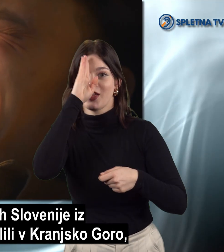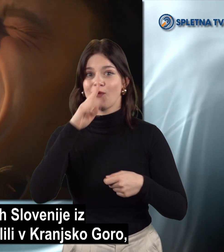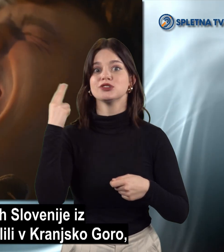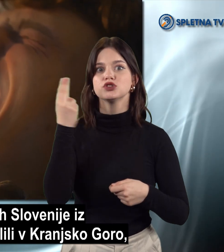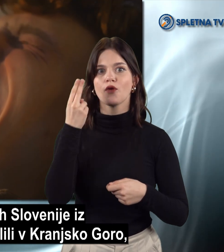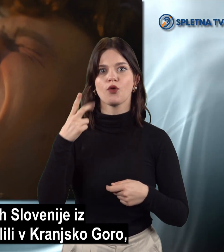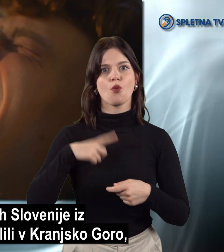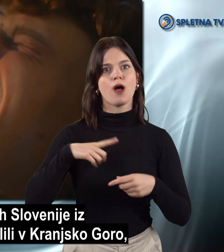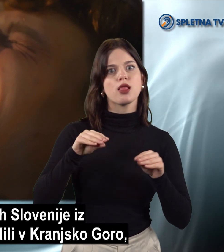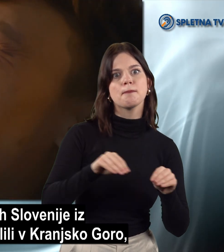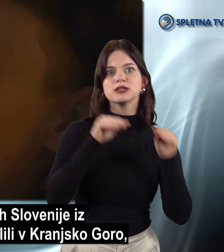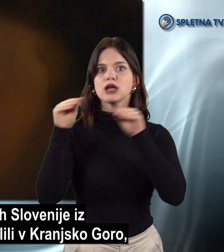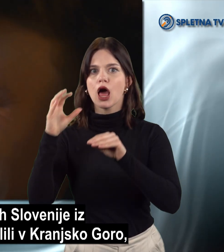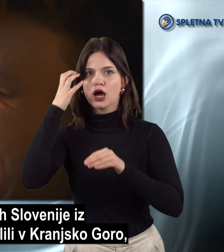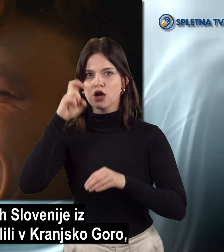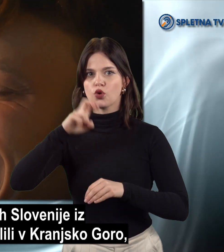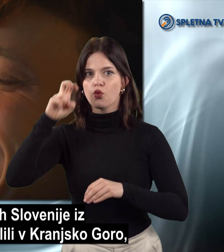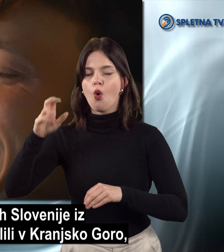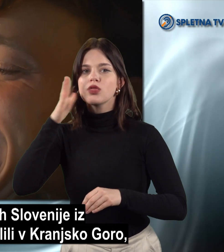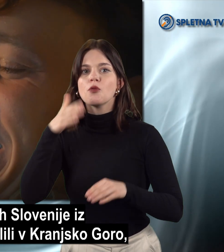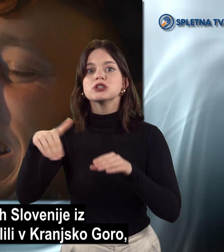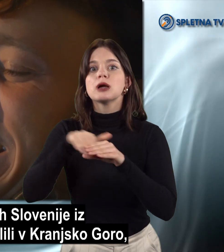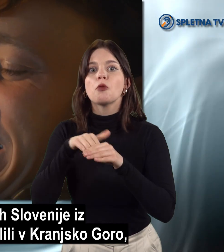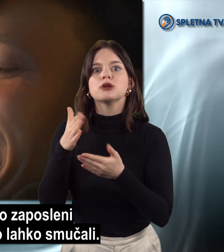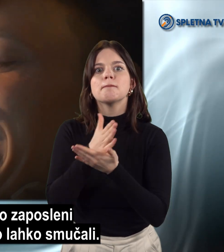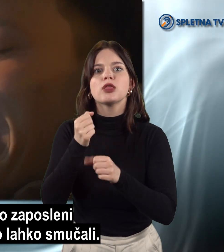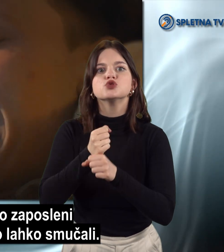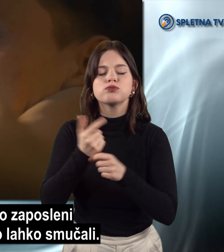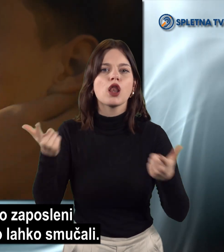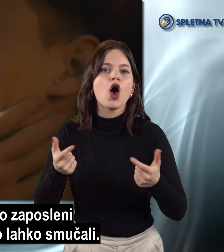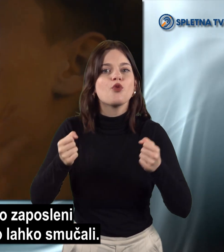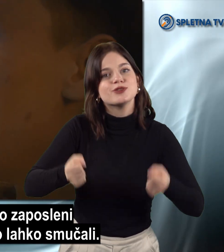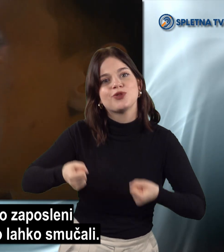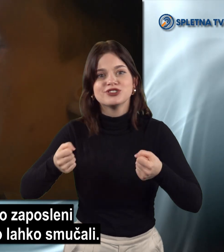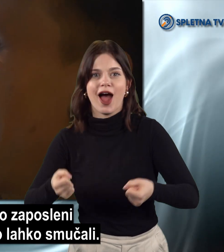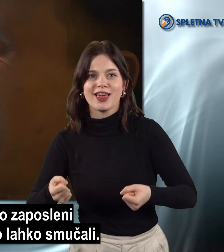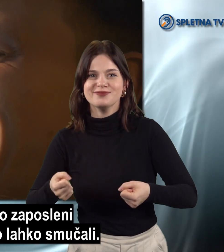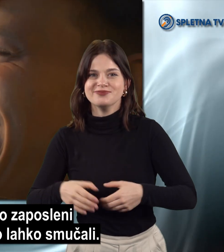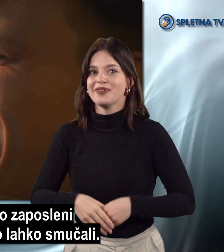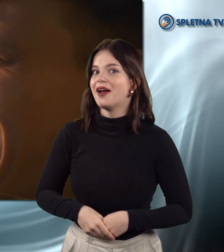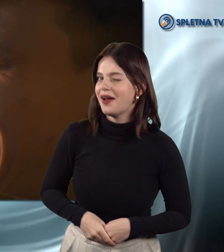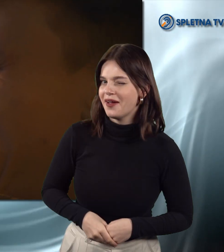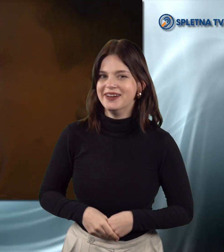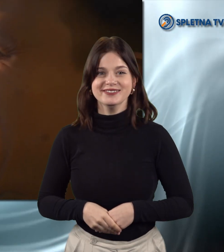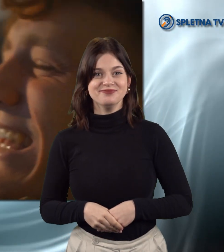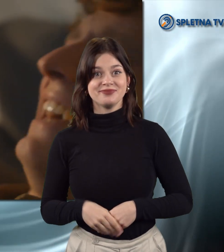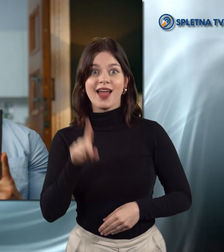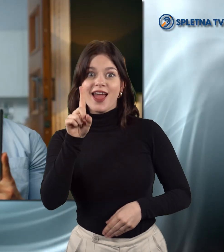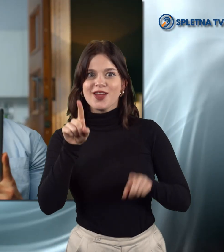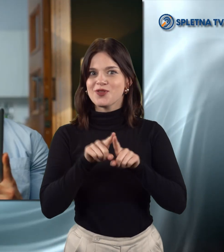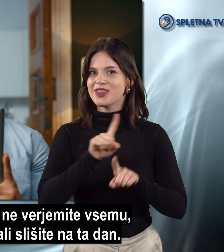naglušnih Slovenije iz Ljubljane preselili v Kranjsko Goro, da bodo zaposleni med službo lahko